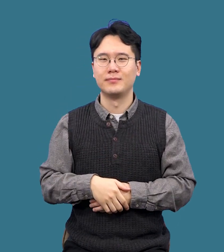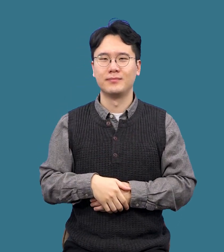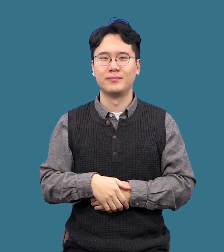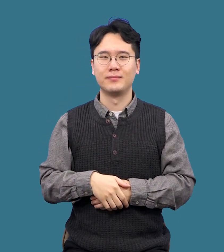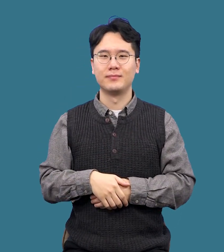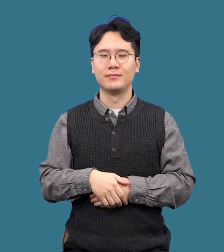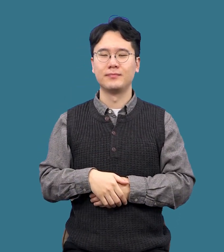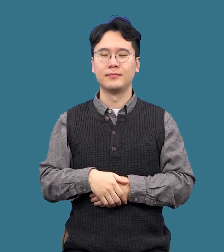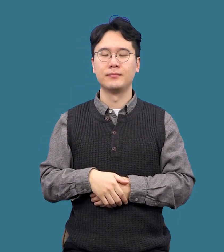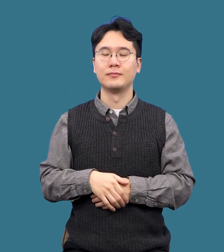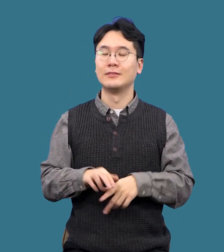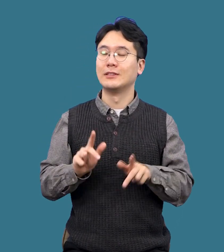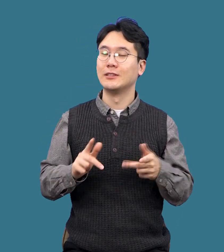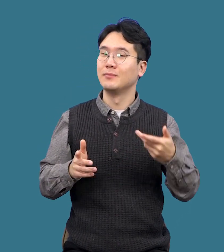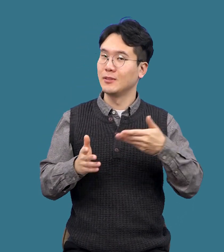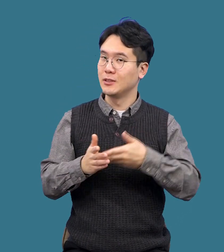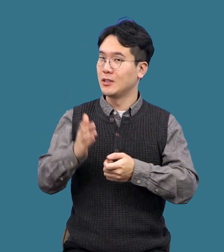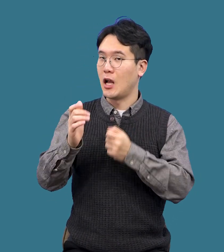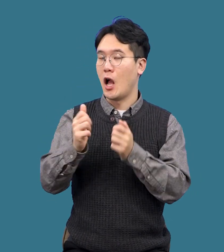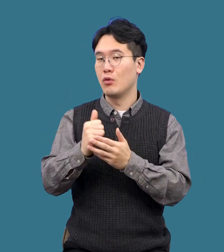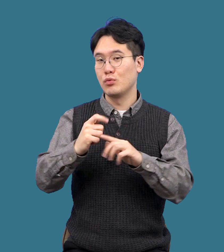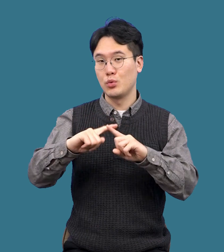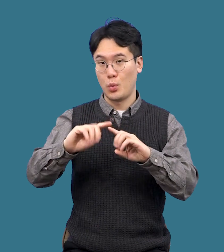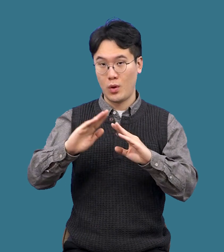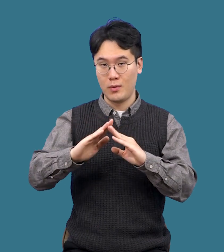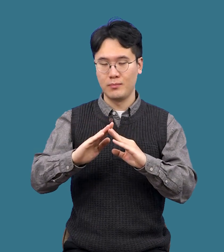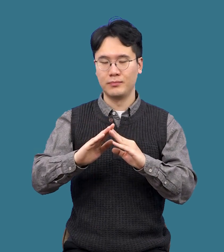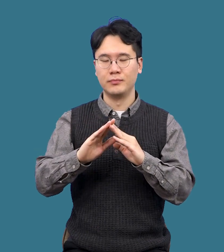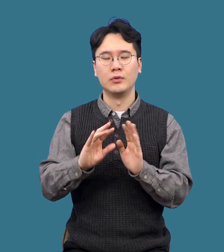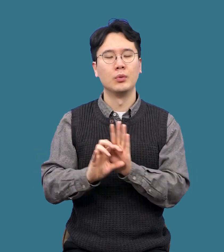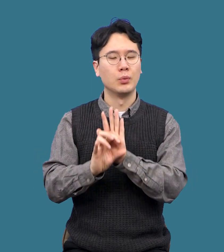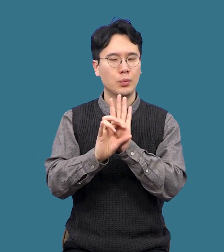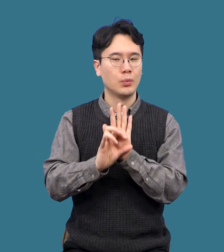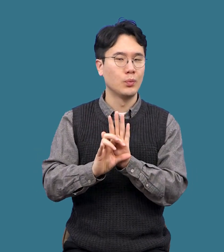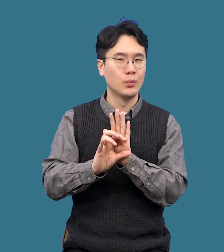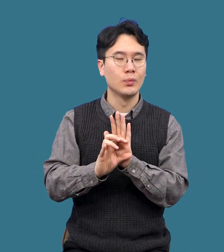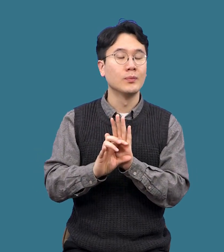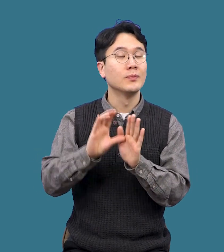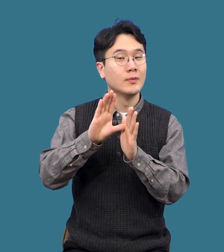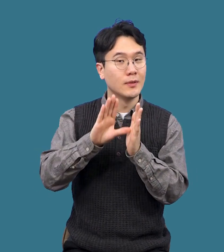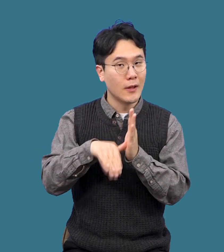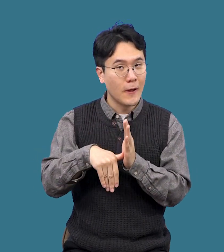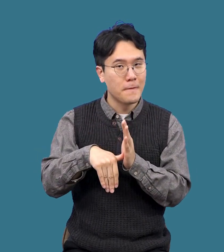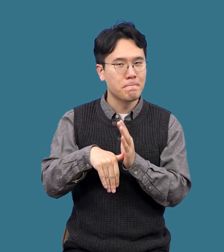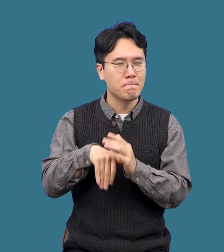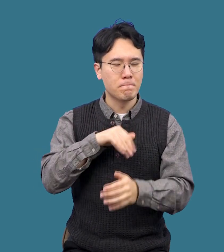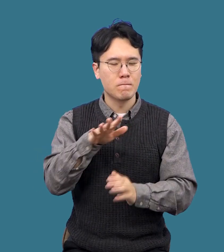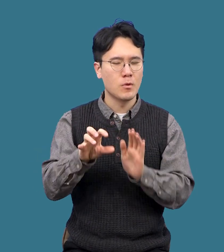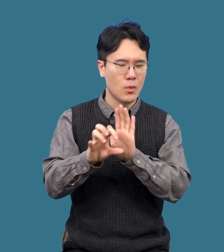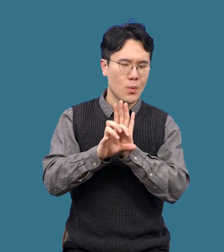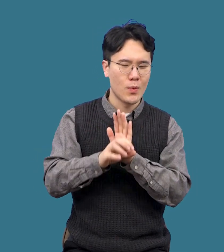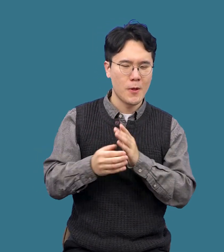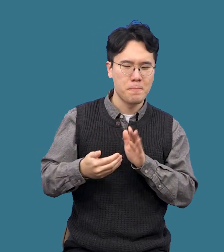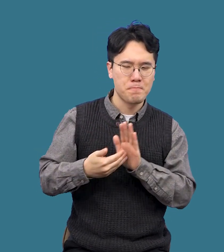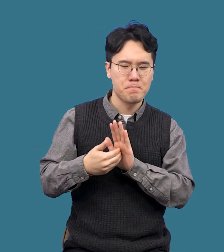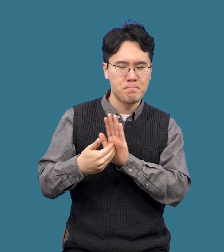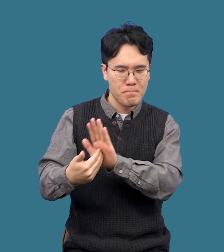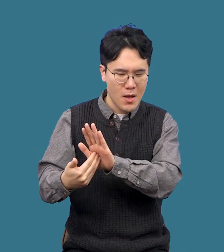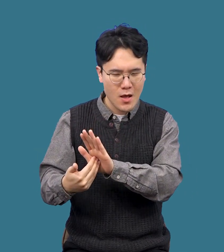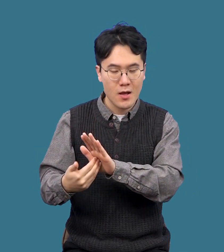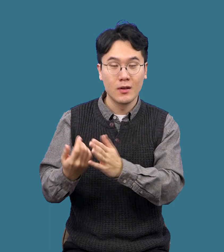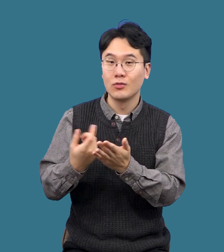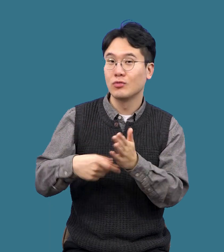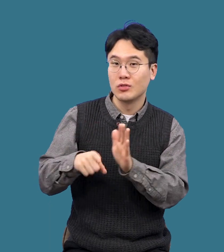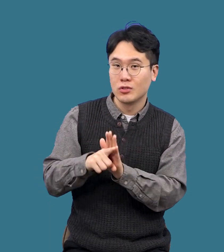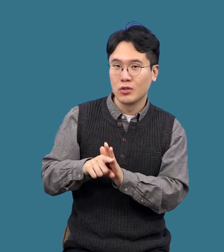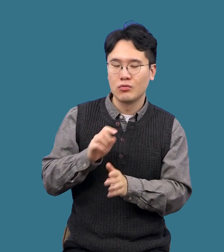한국교회는 이 코로나 시대, 팬데믹 시대에 방역의 차원에서 우리가 이웃들에게